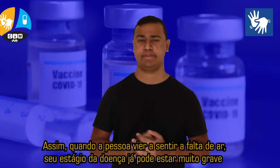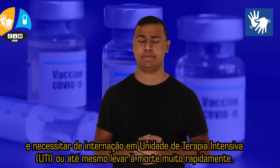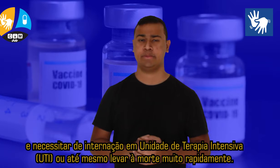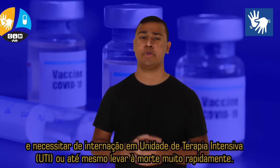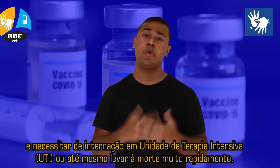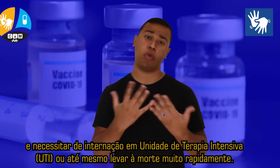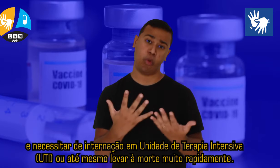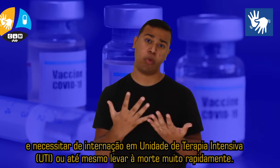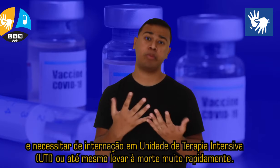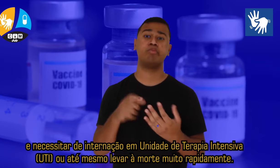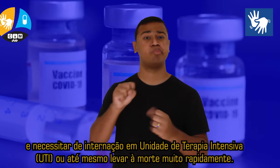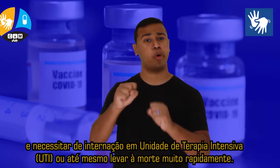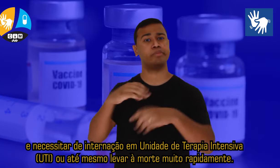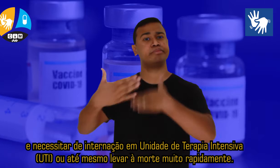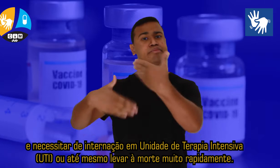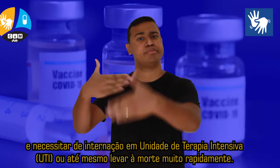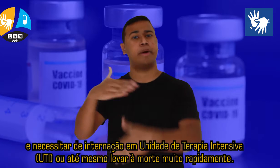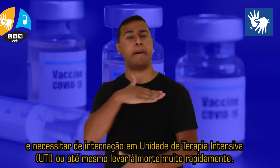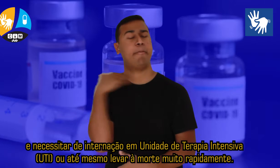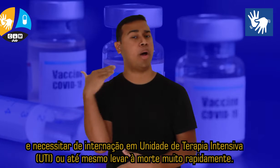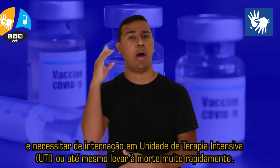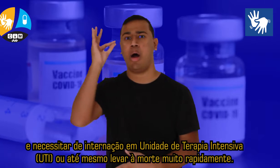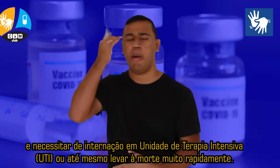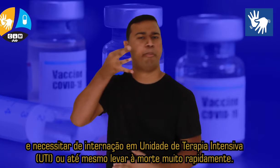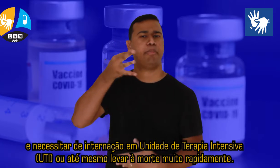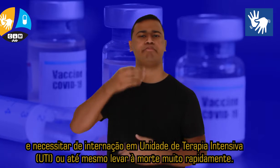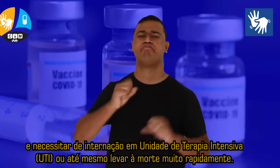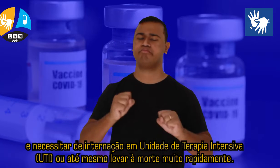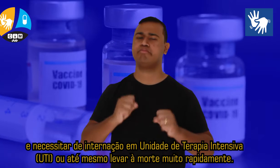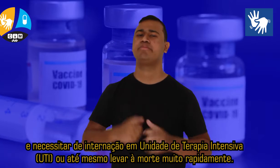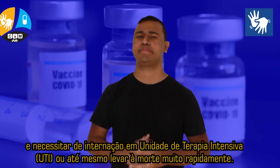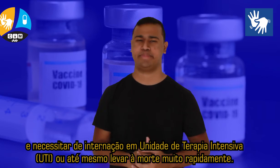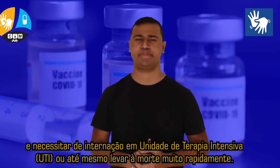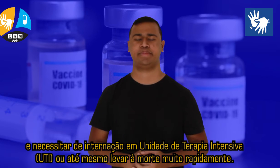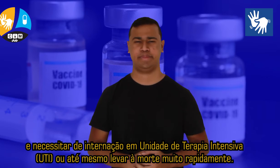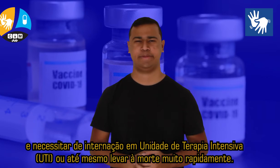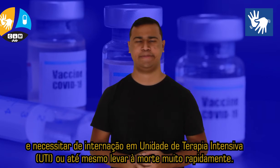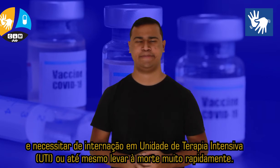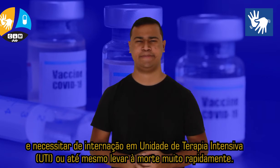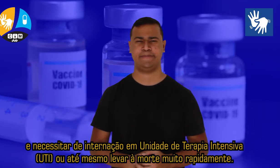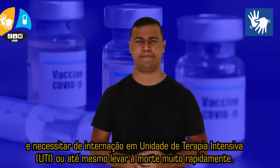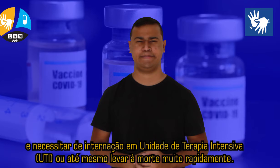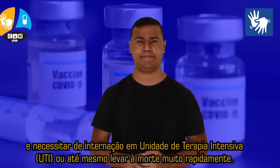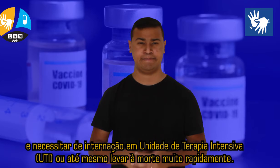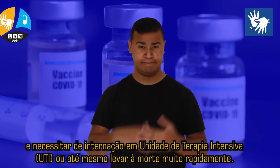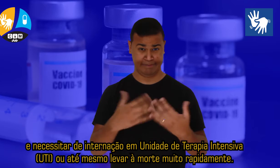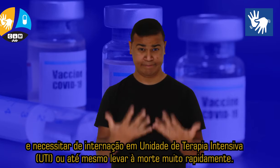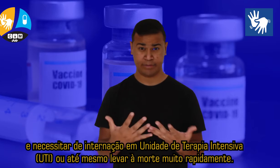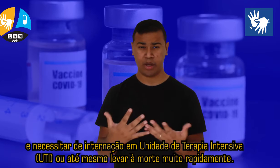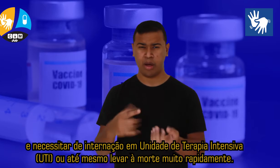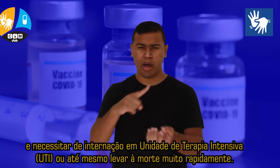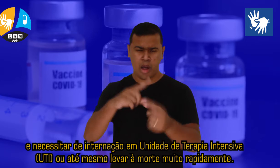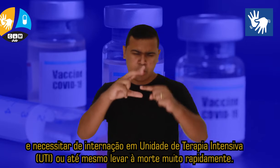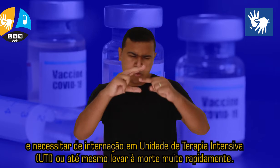e necessitar de internação em unidade de terapia intensiva, UTI, ou até mesmo levar à morte muito